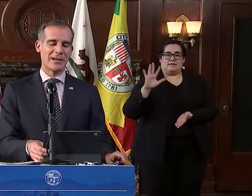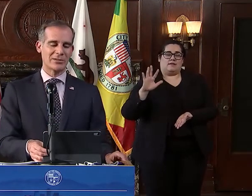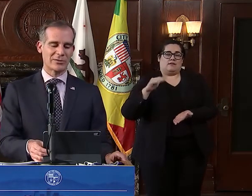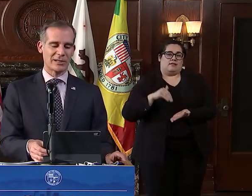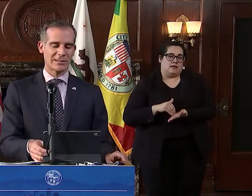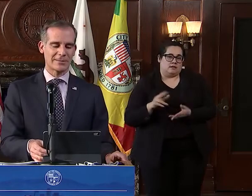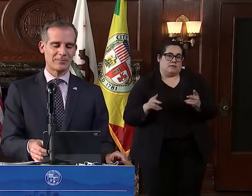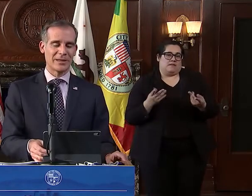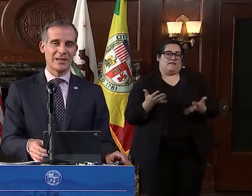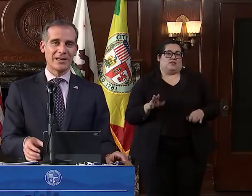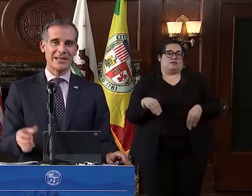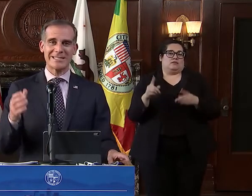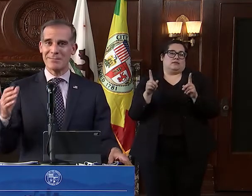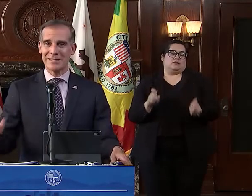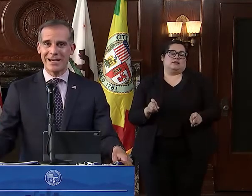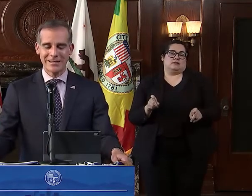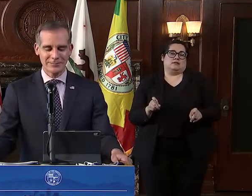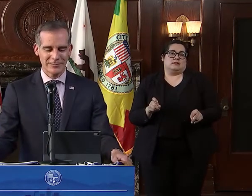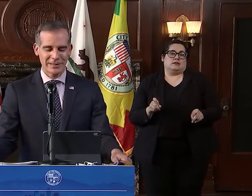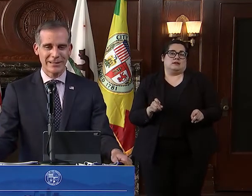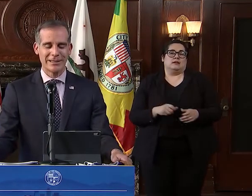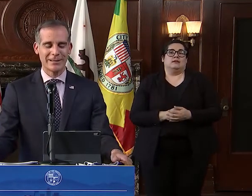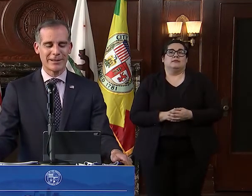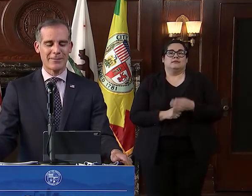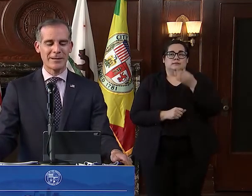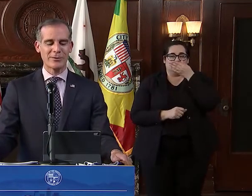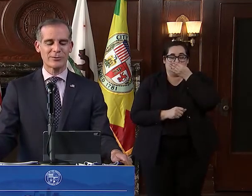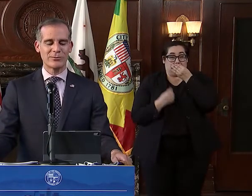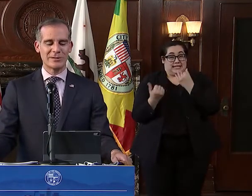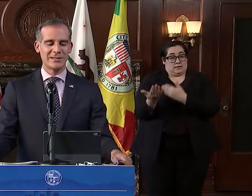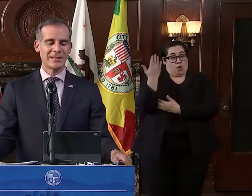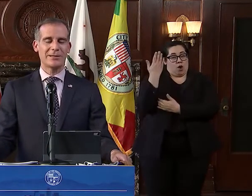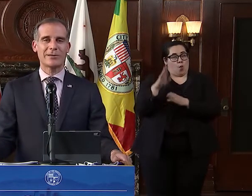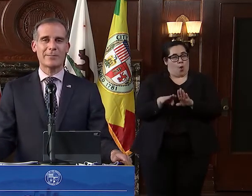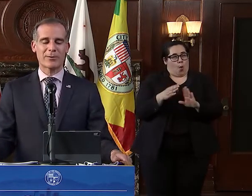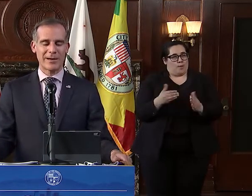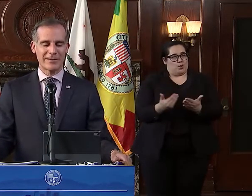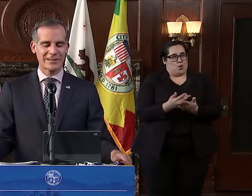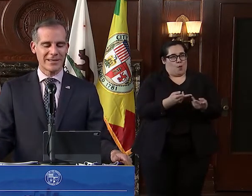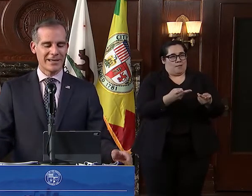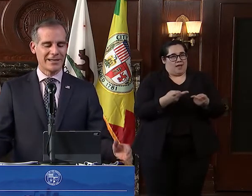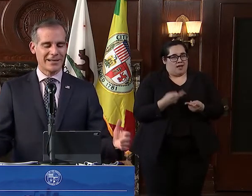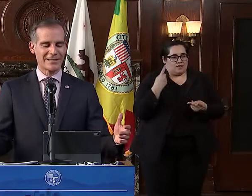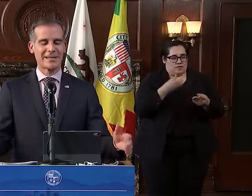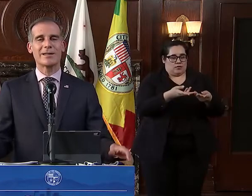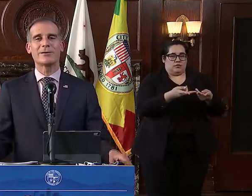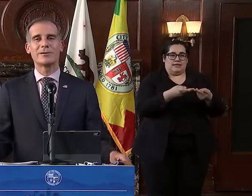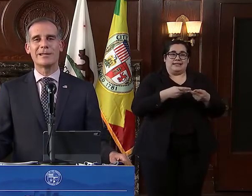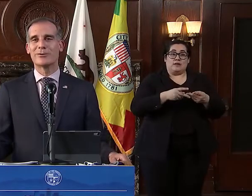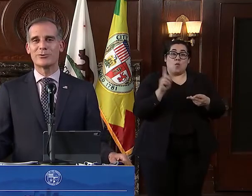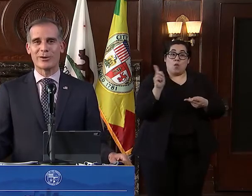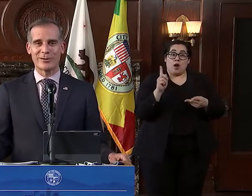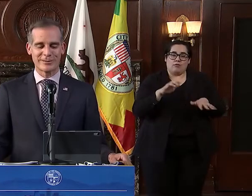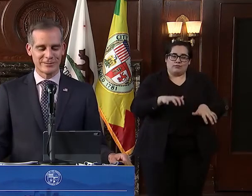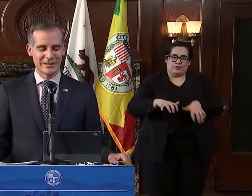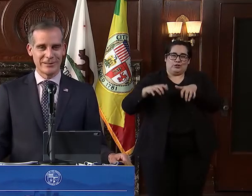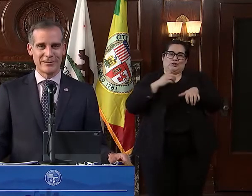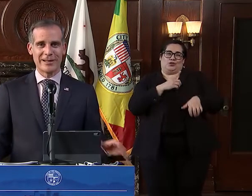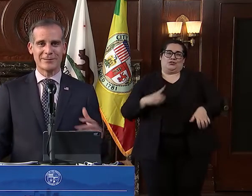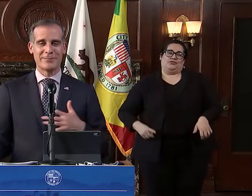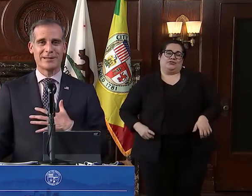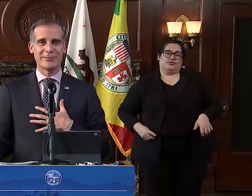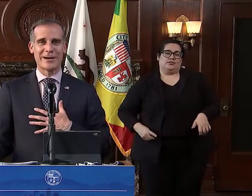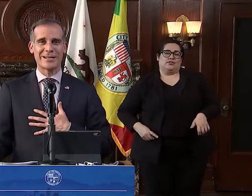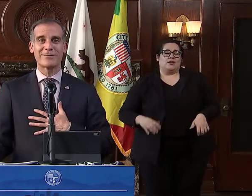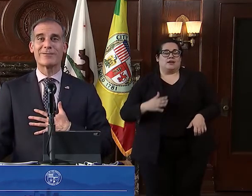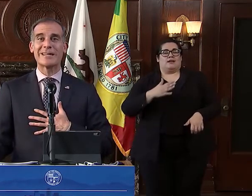465,000 personas. Y esta mañana abrimos un sitio de pruebas en el estadio de los Dodgers, uno